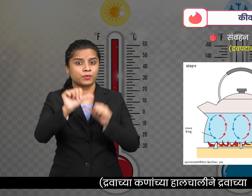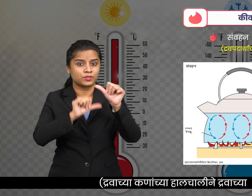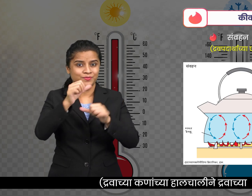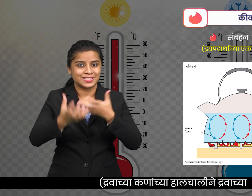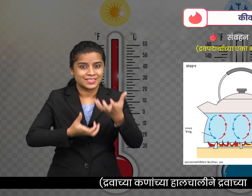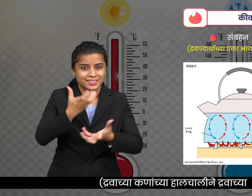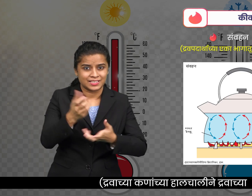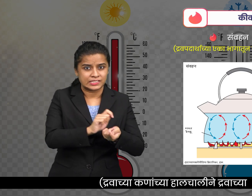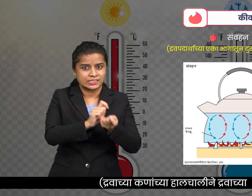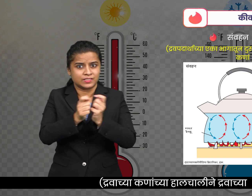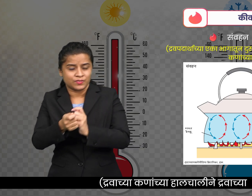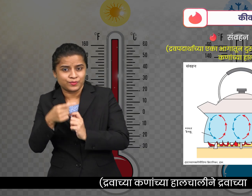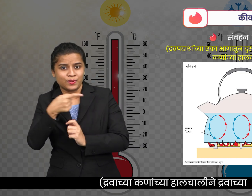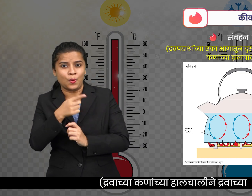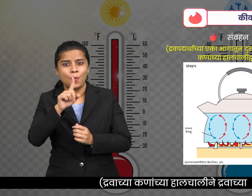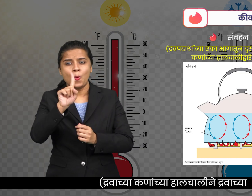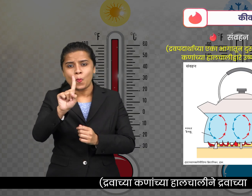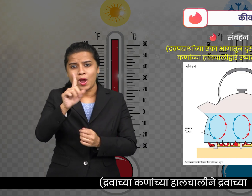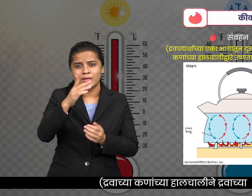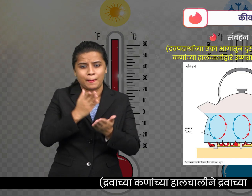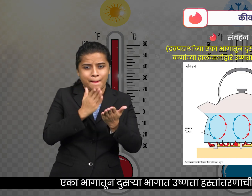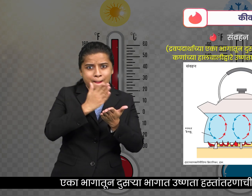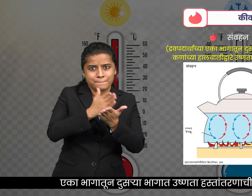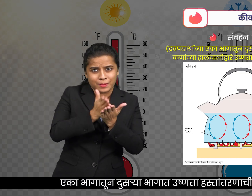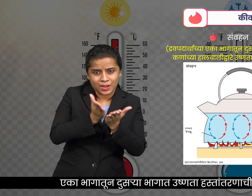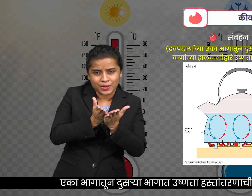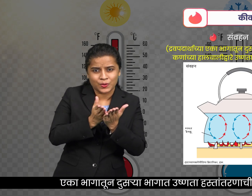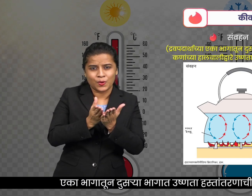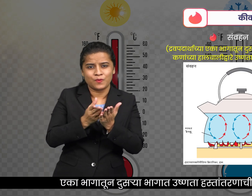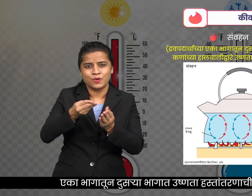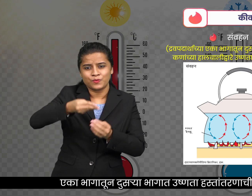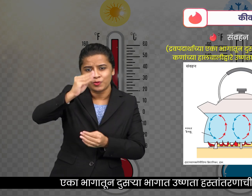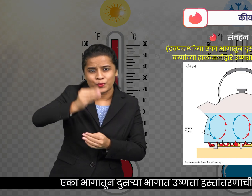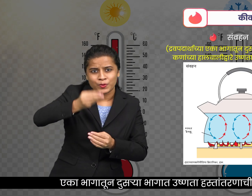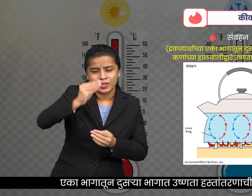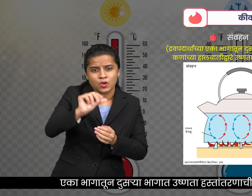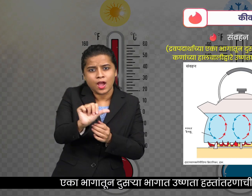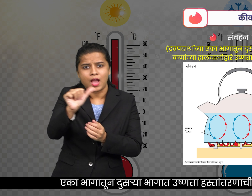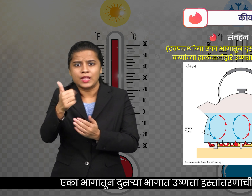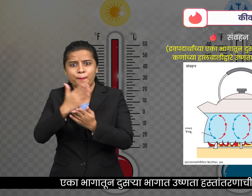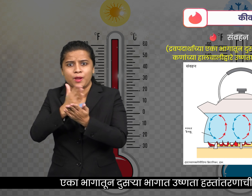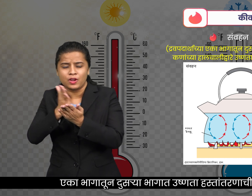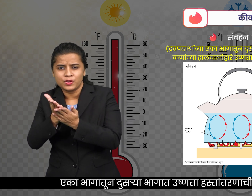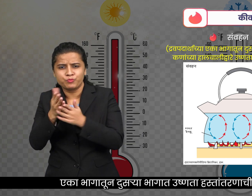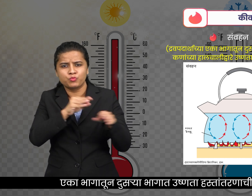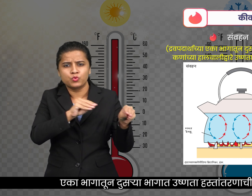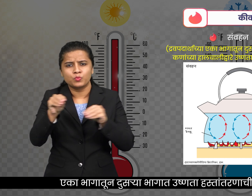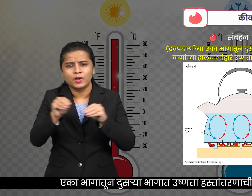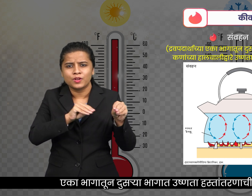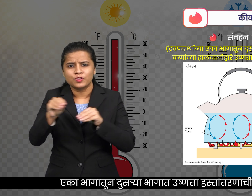द्रव्याच्या कणांच्या हालचालीला द्रवाचा एक भागातून दुसऱ्या भागात उष्णता हस्तांतरणाची प्रक्रियाला